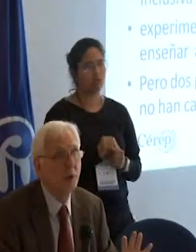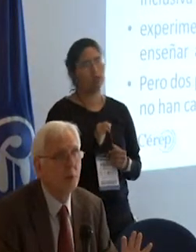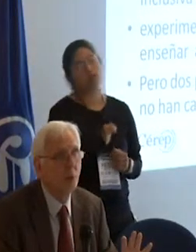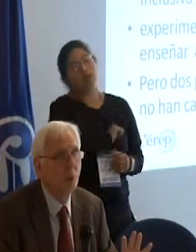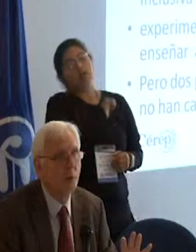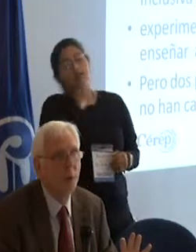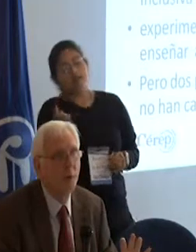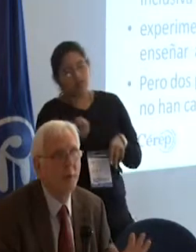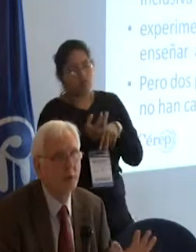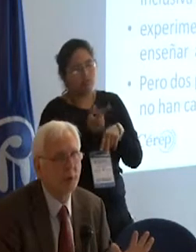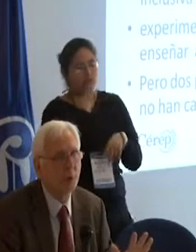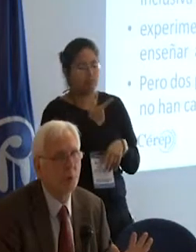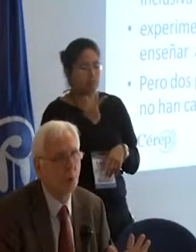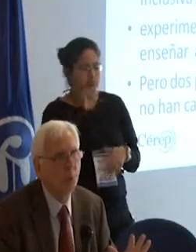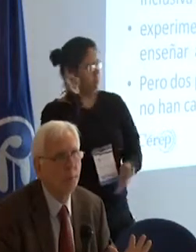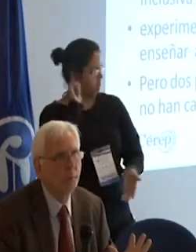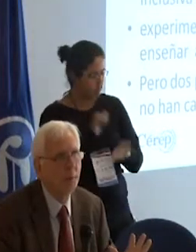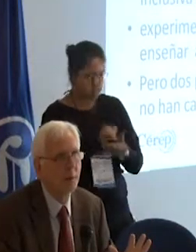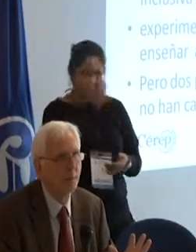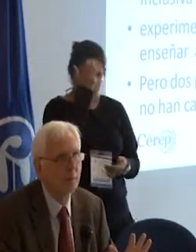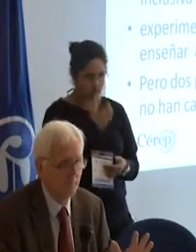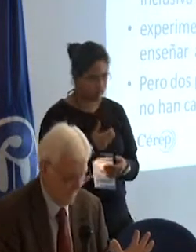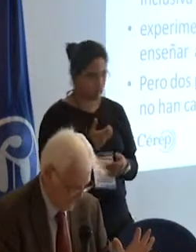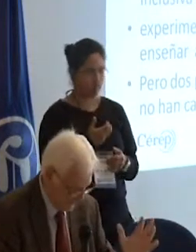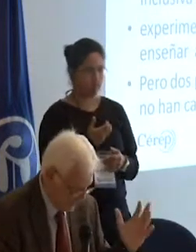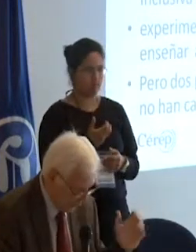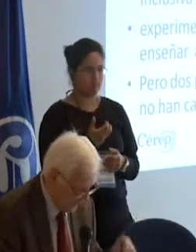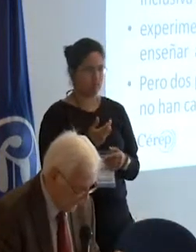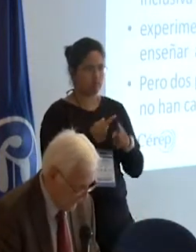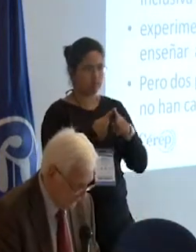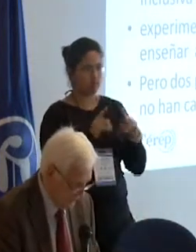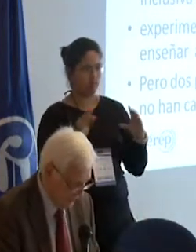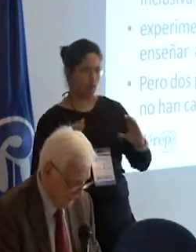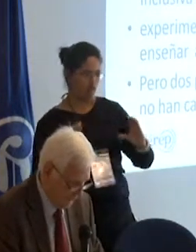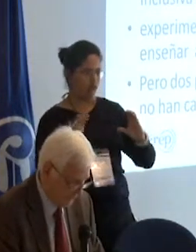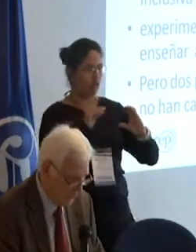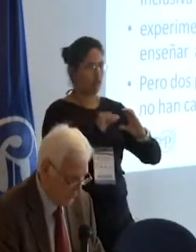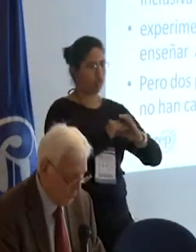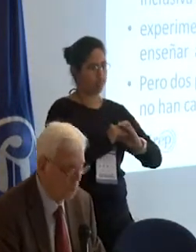Otros dicen, tengo las mismas evaluaciones, pero adapto